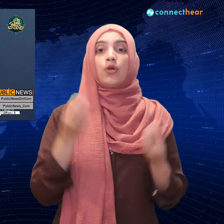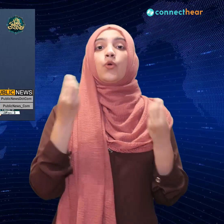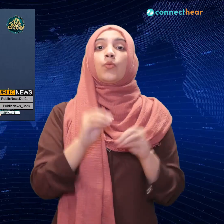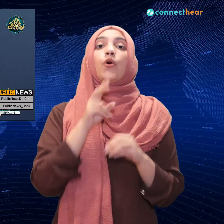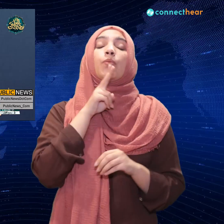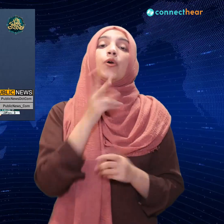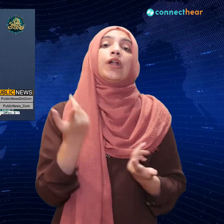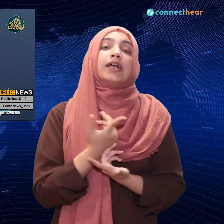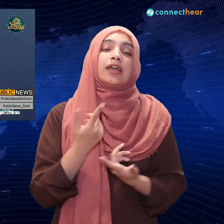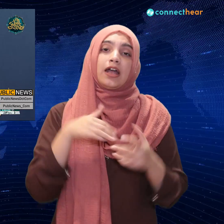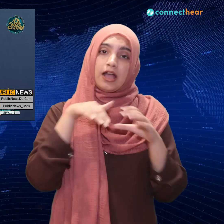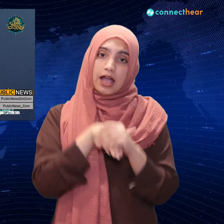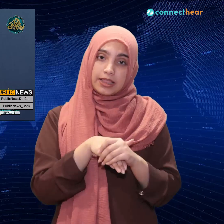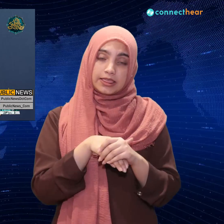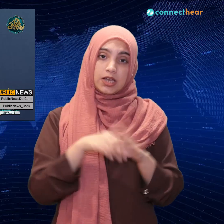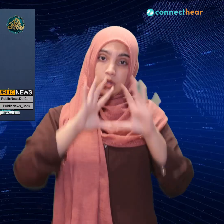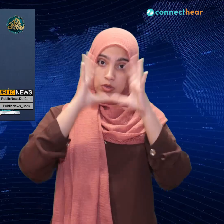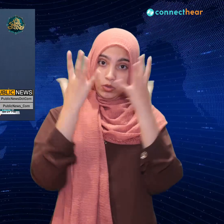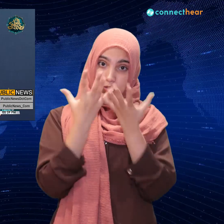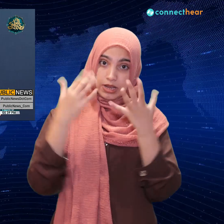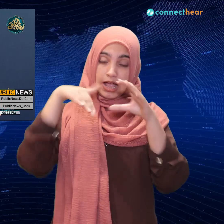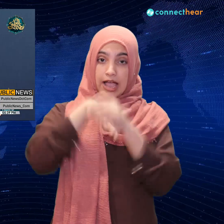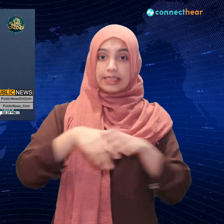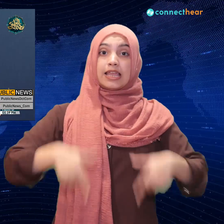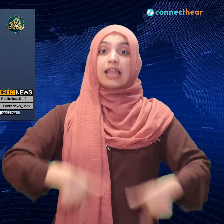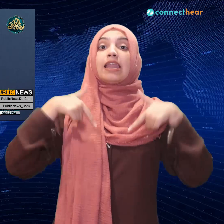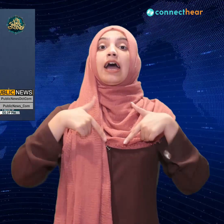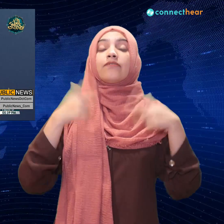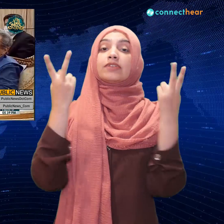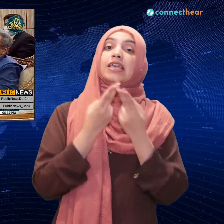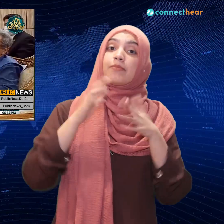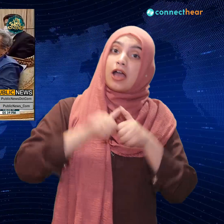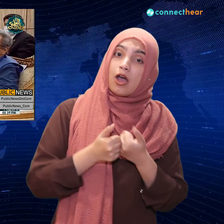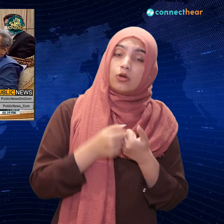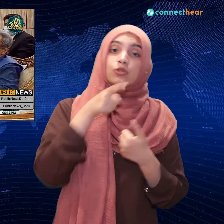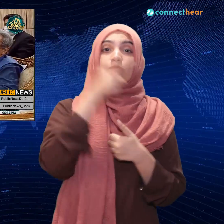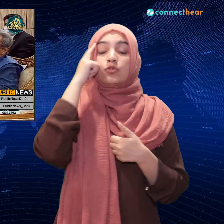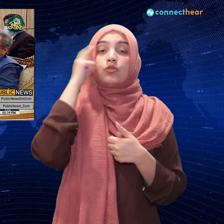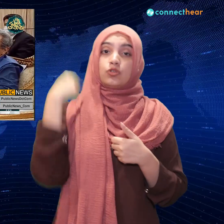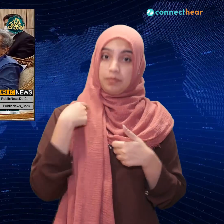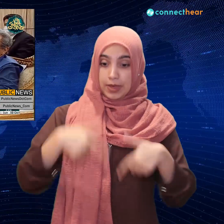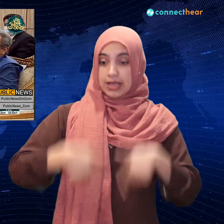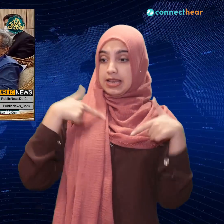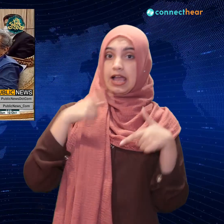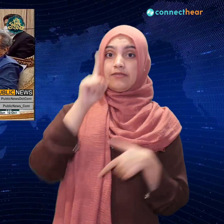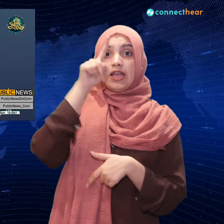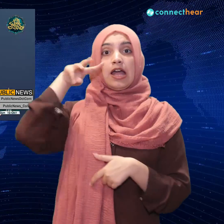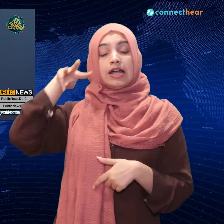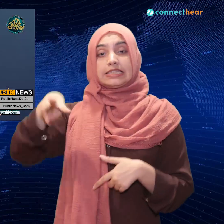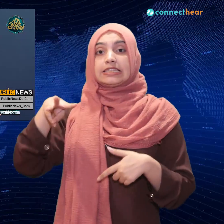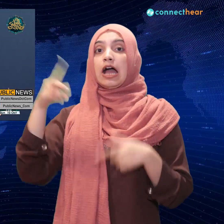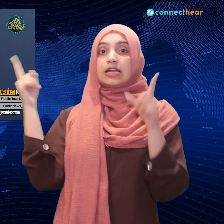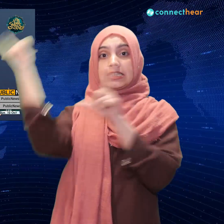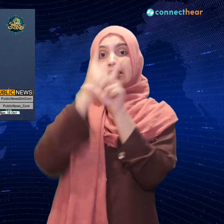اس دنیا کے لیے ایسے جیو کہ آپ نے 1000 سال زندہ رہنا. اب اس کے اوپر دیکھیں کہ اگر آپ اس کے